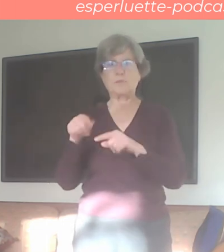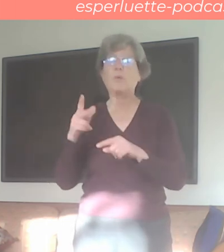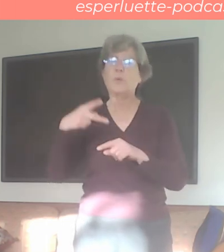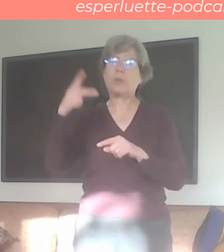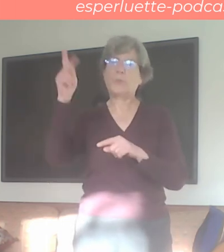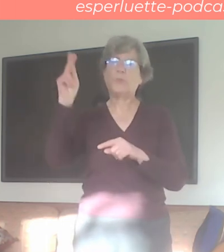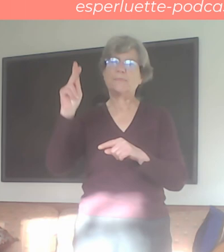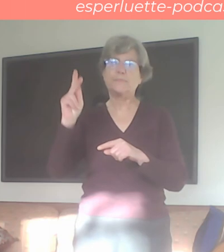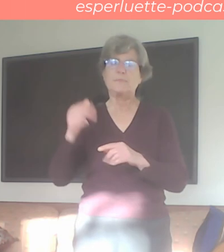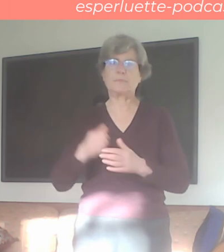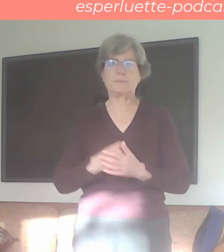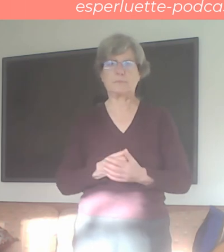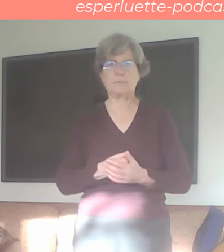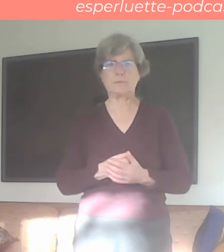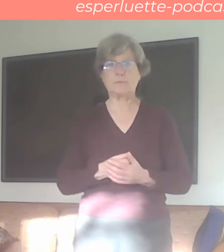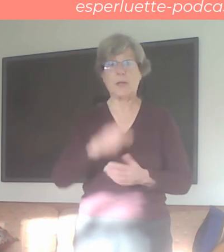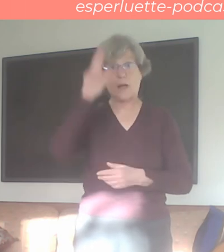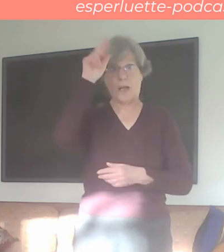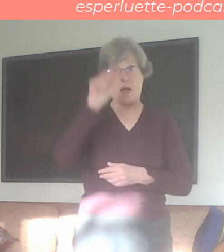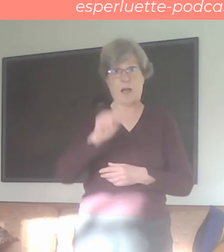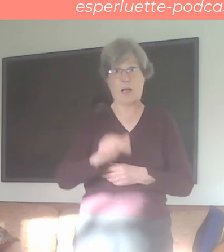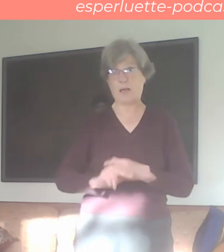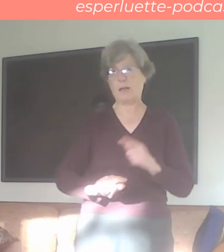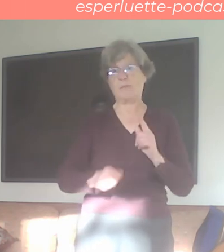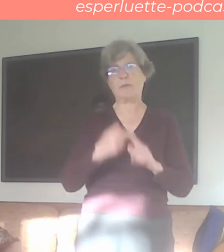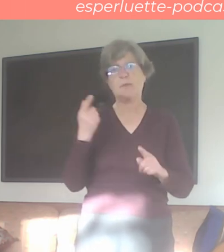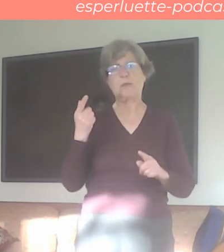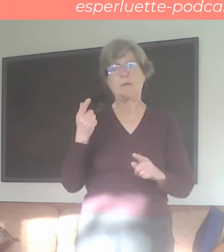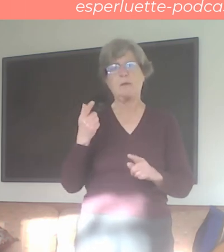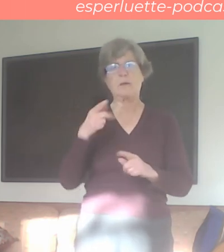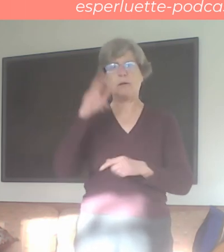c'est pour les handicapés en général, mais c'est aussi pour les migrants, c'est aussi pour